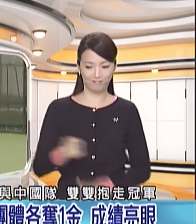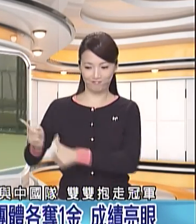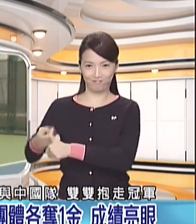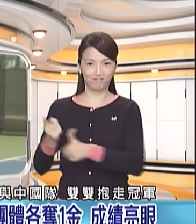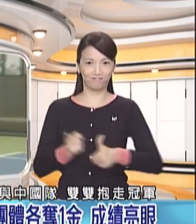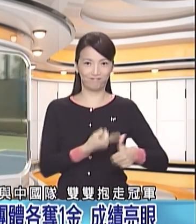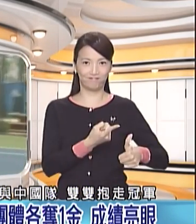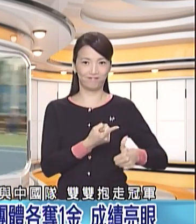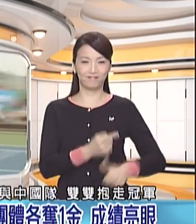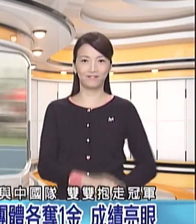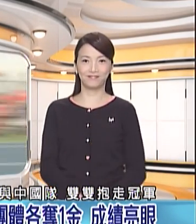抱走了冠军。